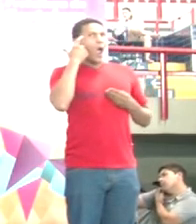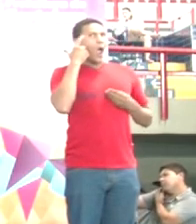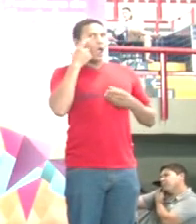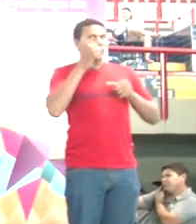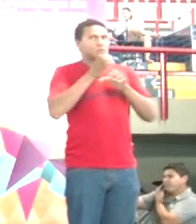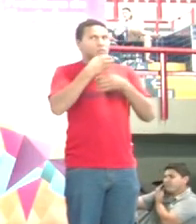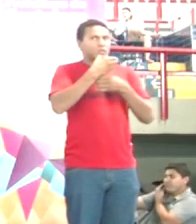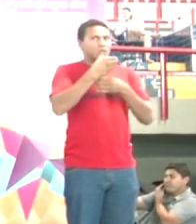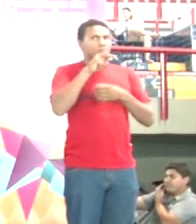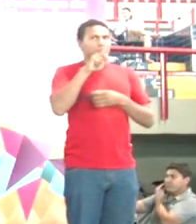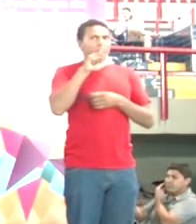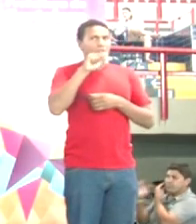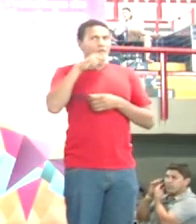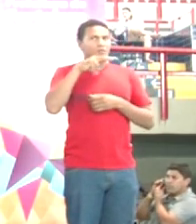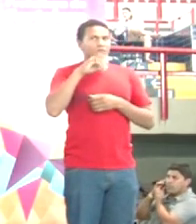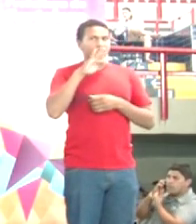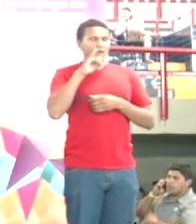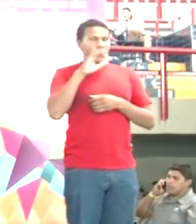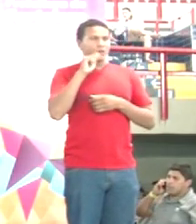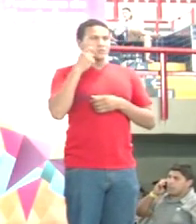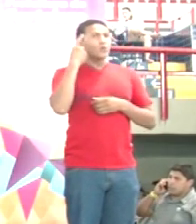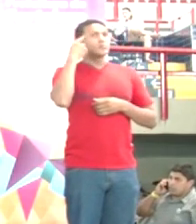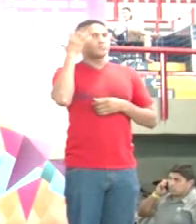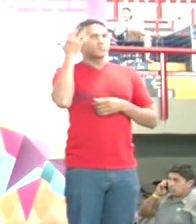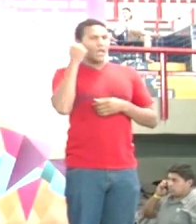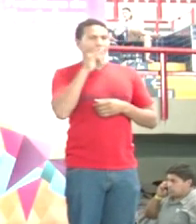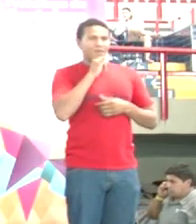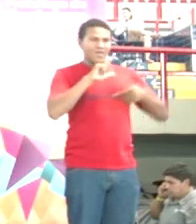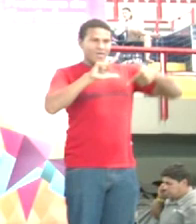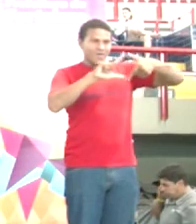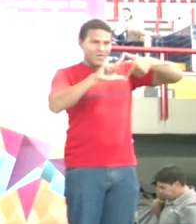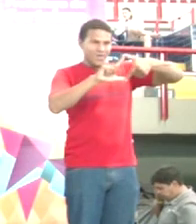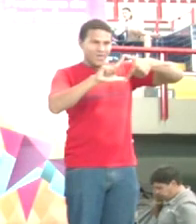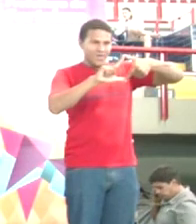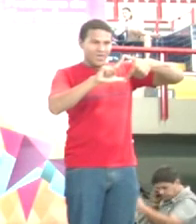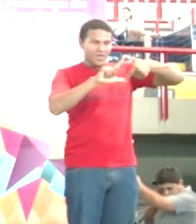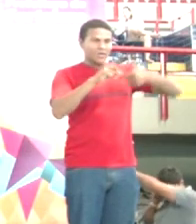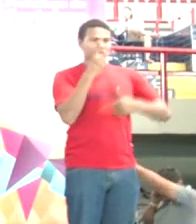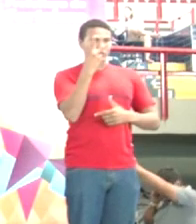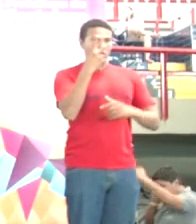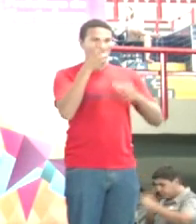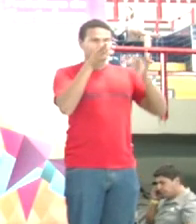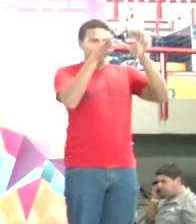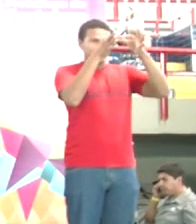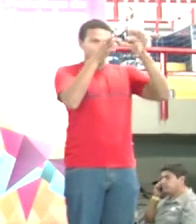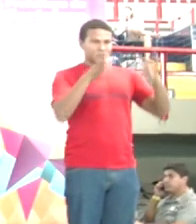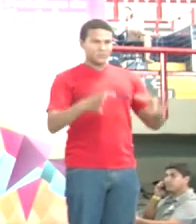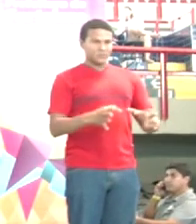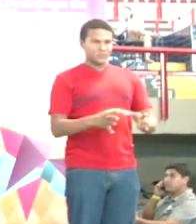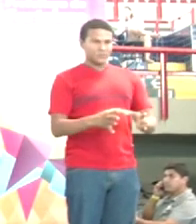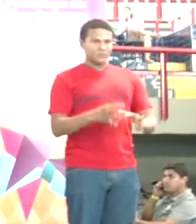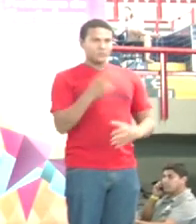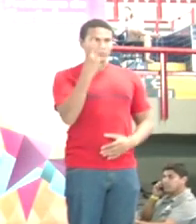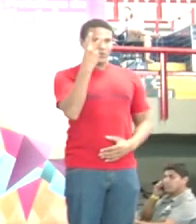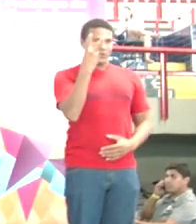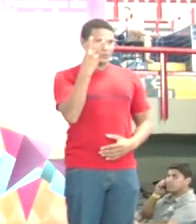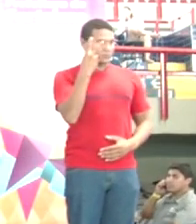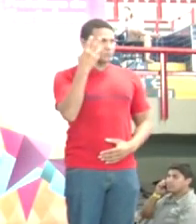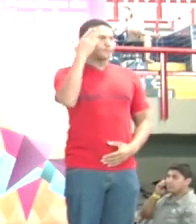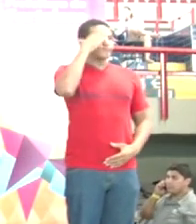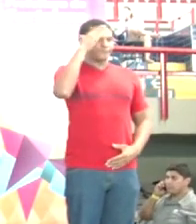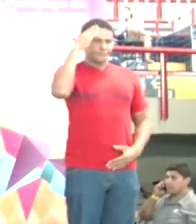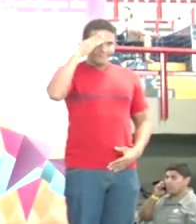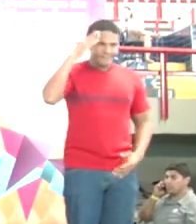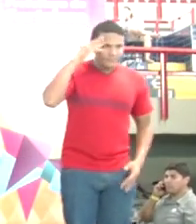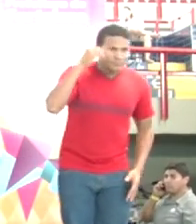mais? 2 círculos, que é a tampa de cima, que a gente chama de base, e a tampa de baixo, que a gente chama de base também. Tá